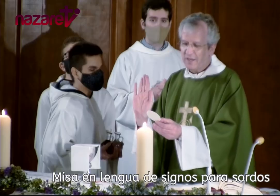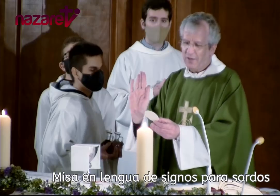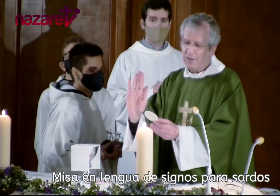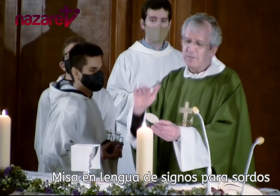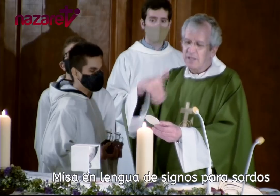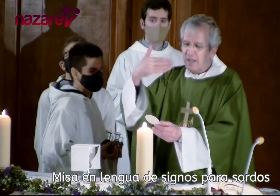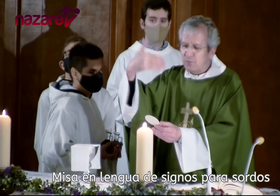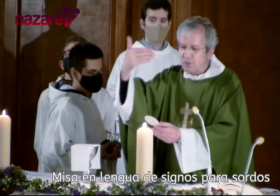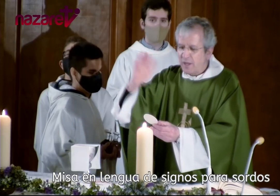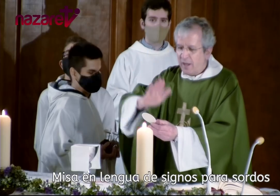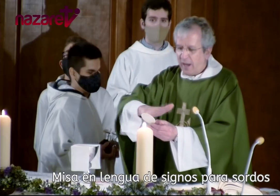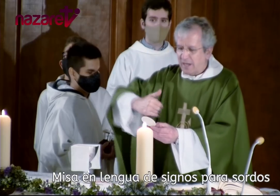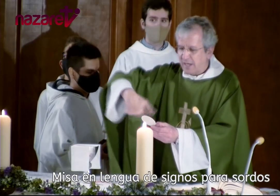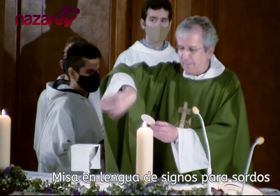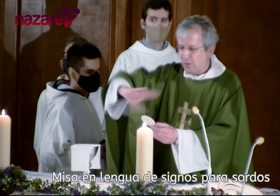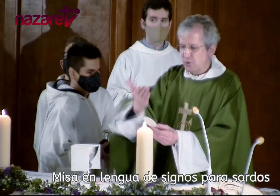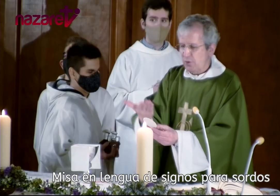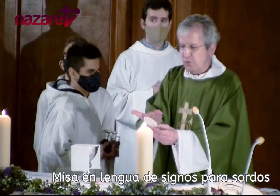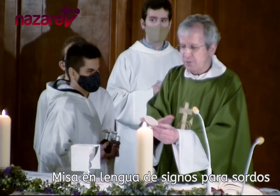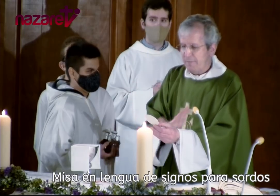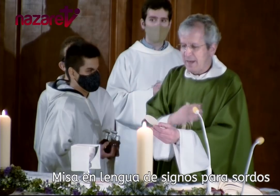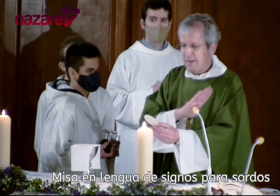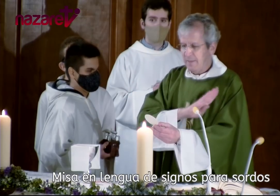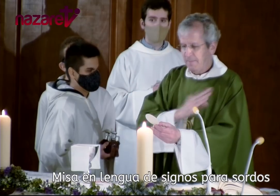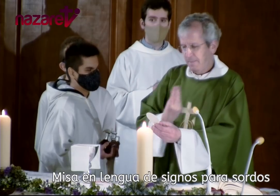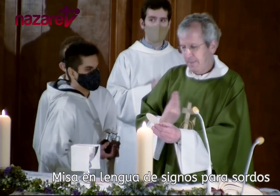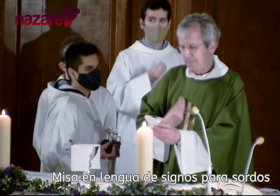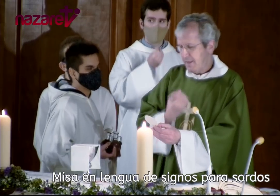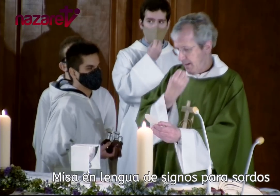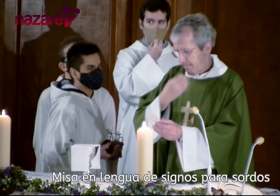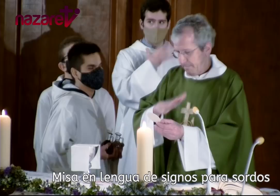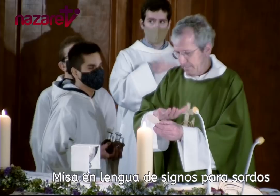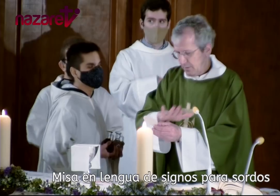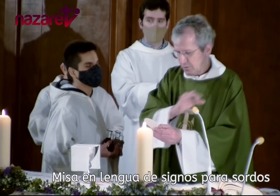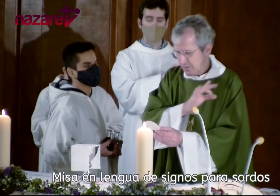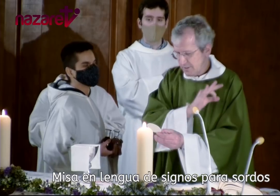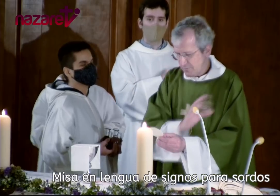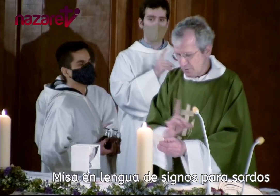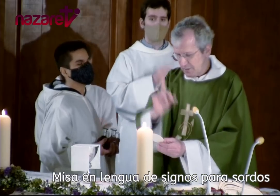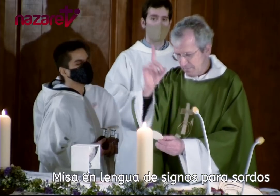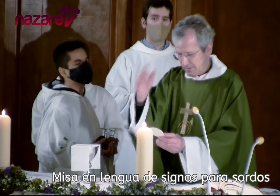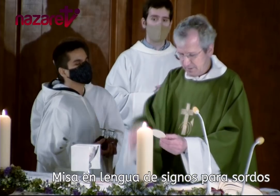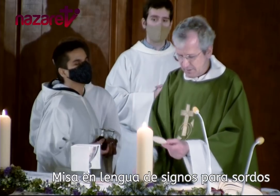ahora te presentamos. Él será para nosotros pan de vida. Bendito seas,